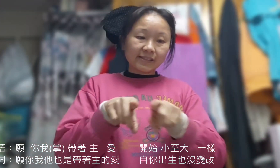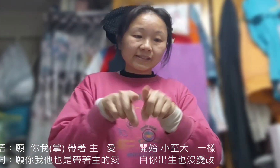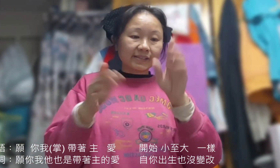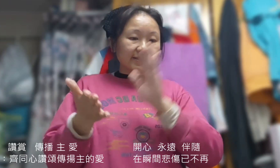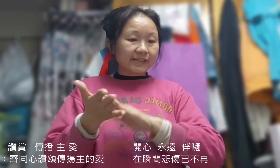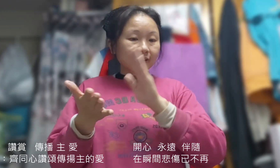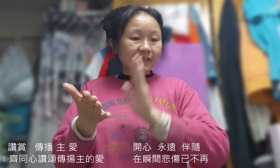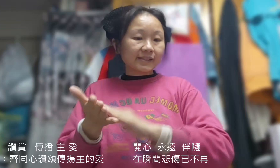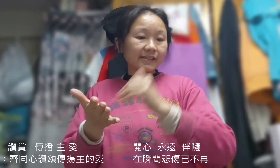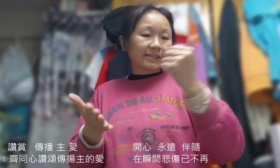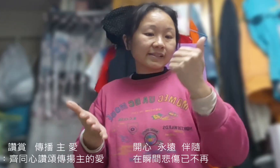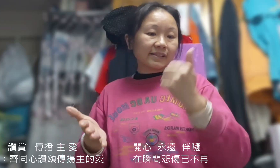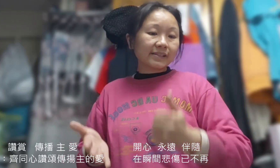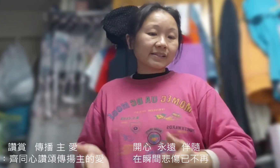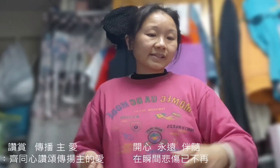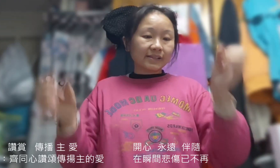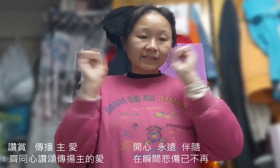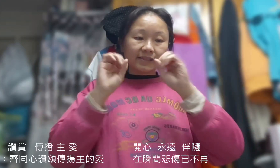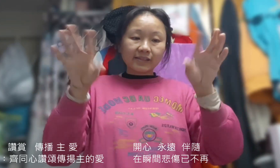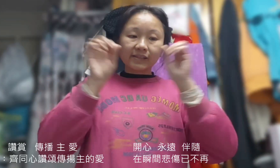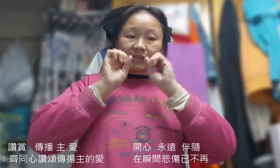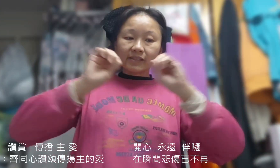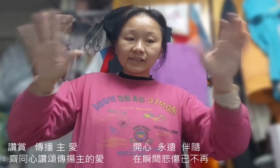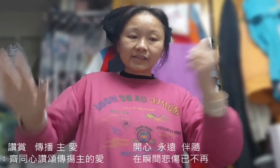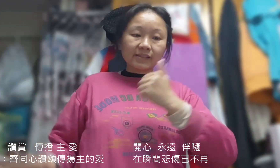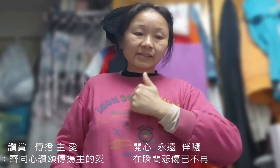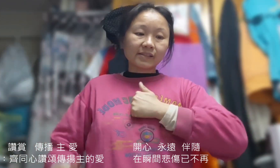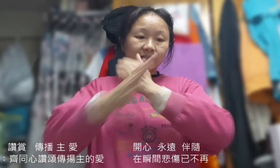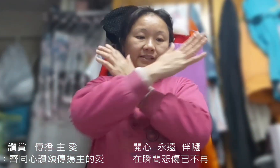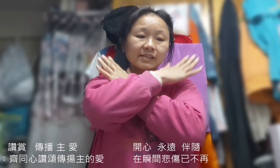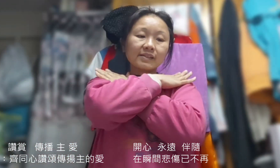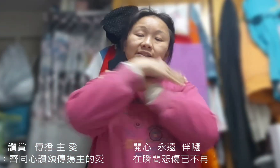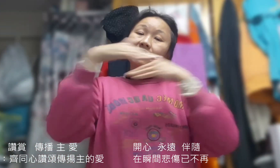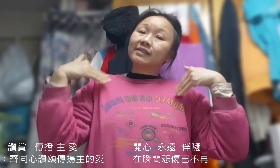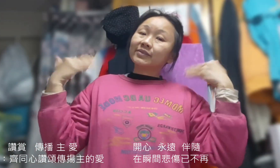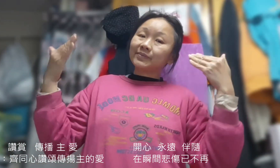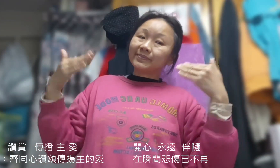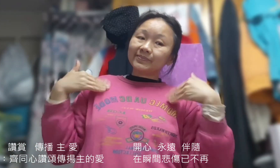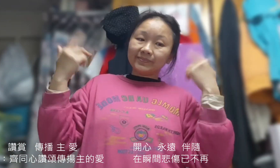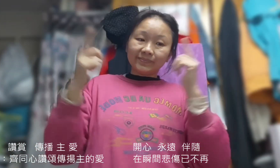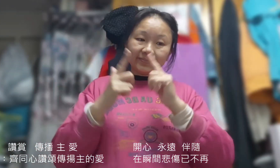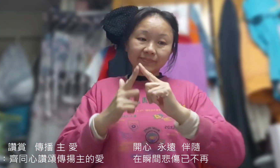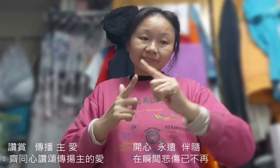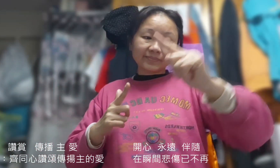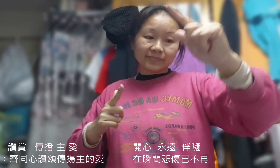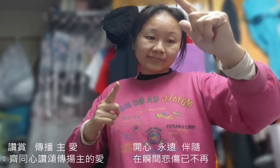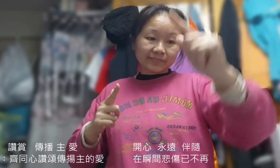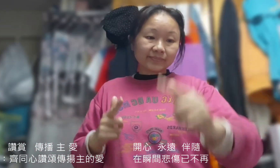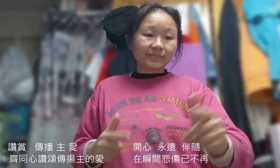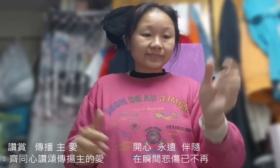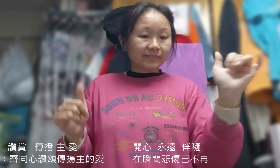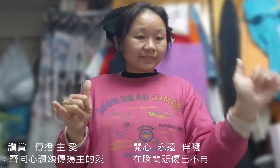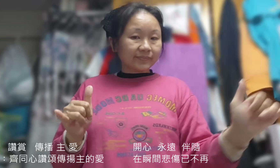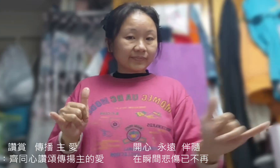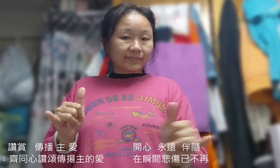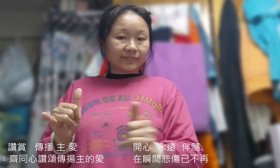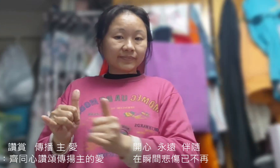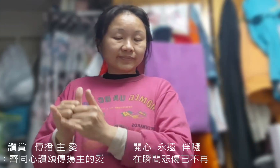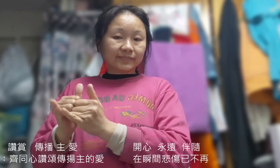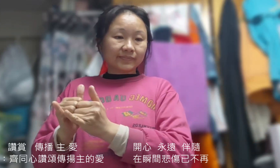同心讚頌傳揚主的愛，在世間悲傷已不再。齊